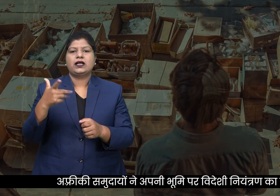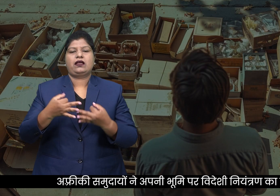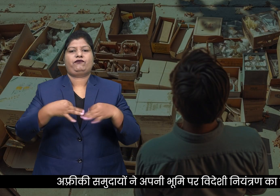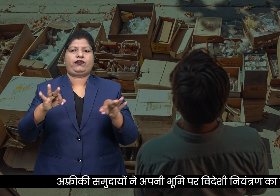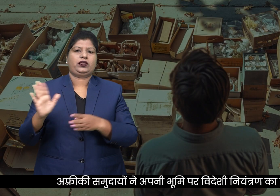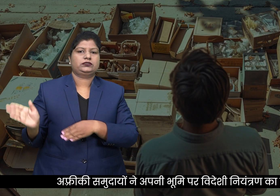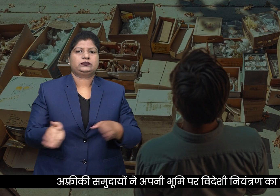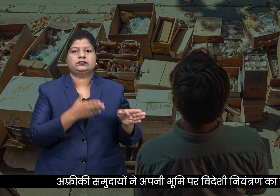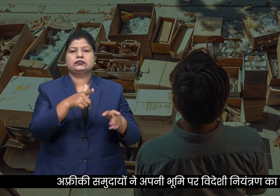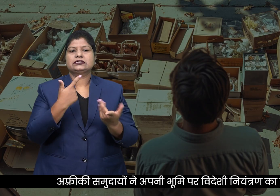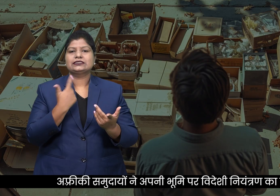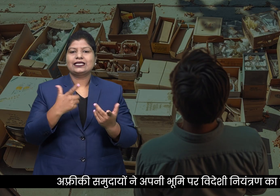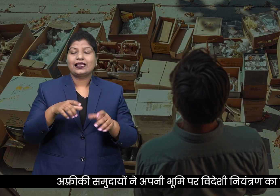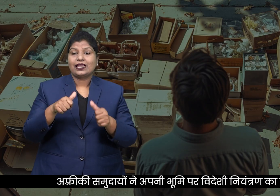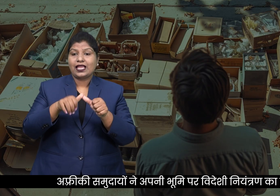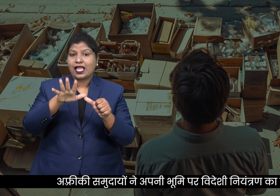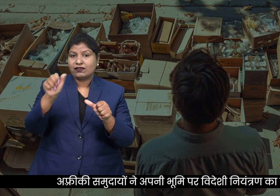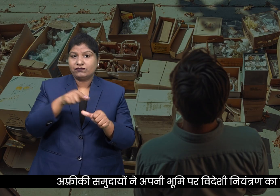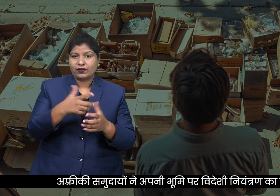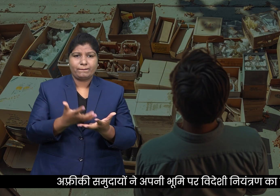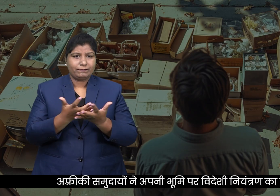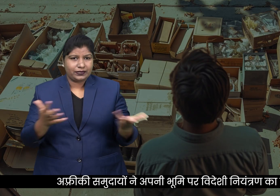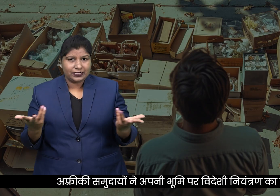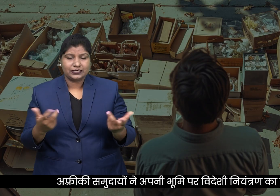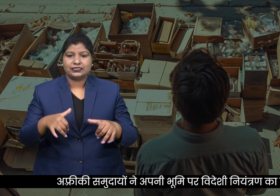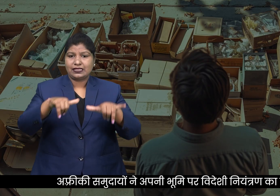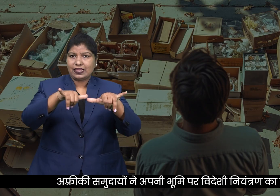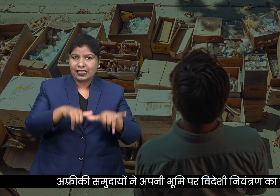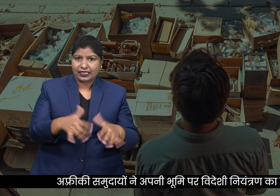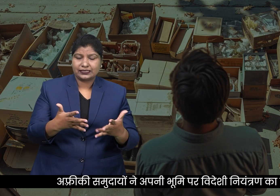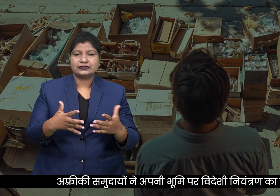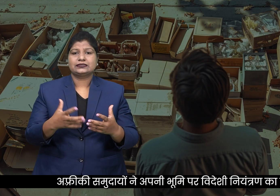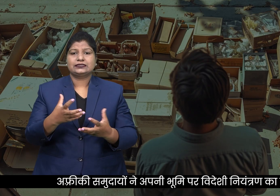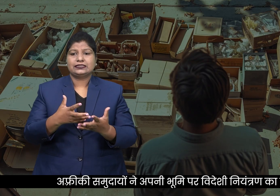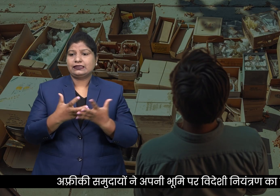अपनी भूमि पर विदेशी नियंत्रण का विरोध किया।